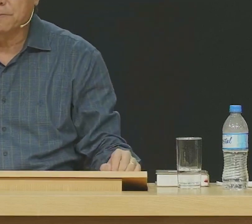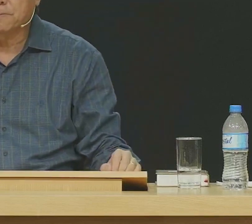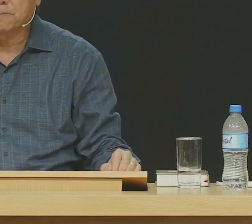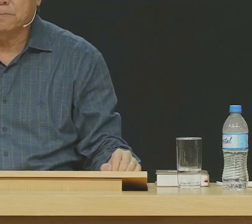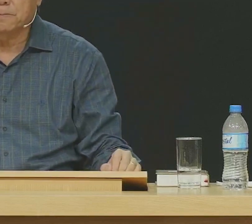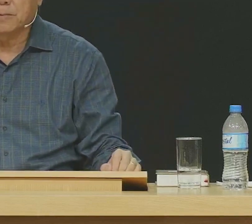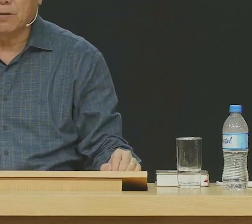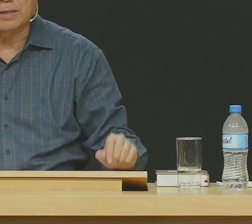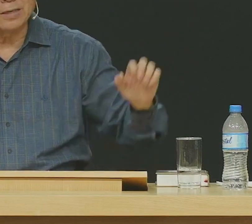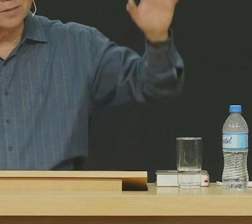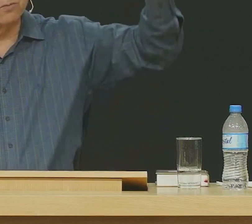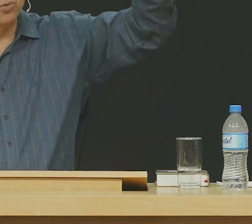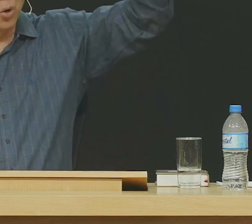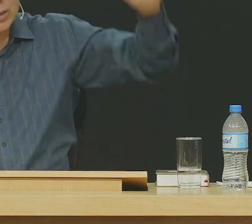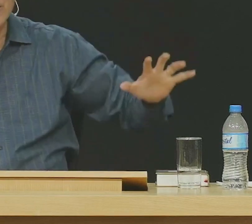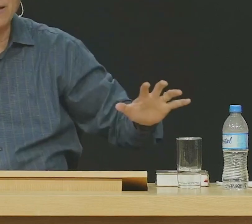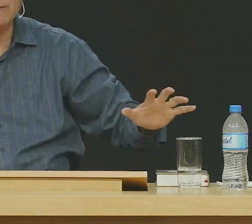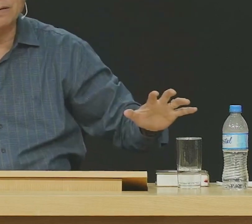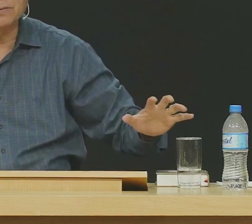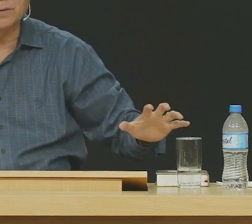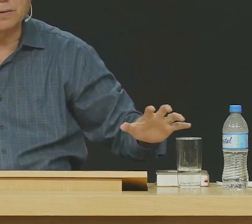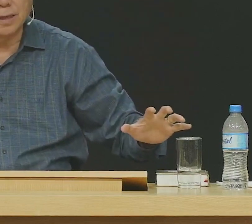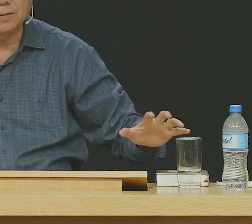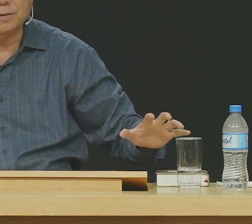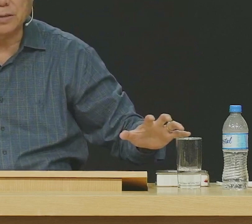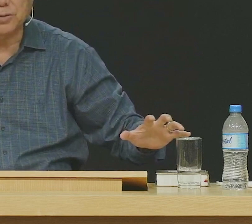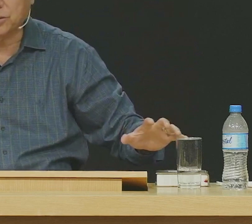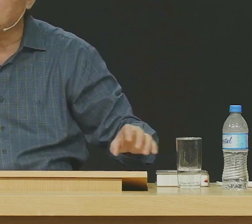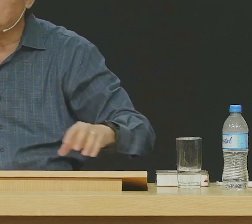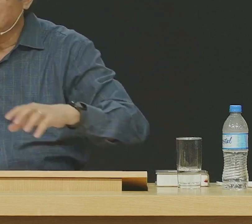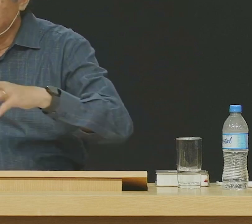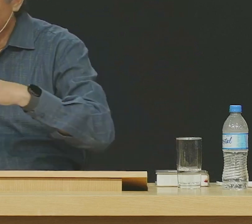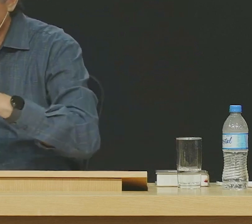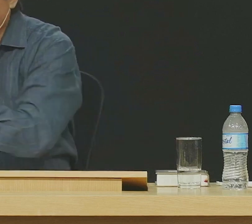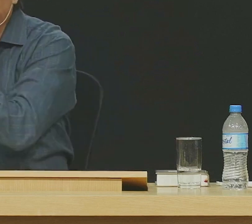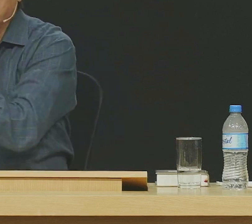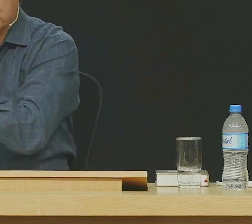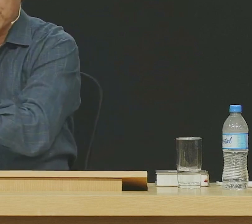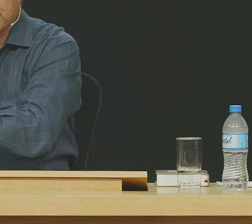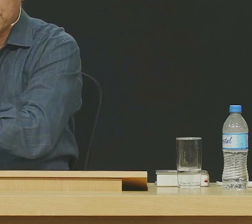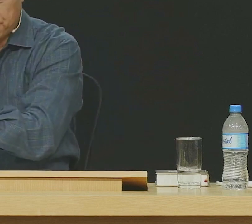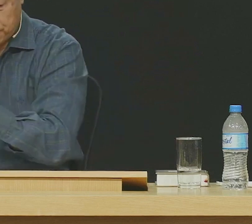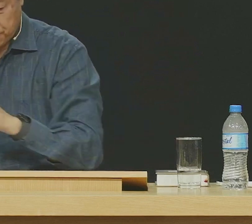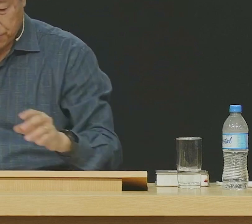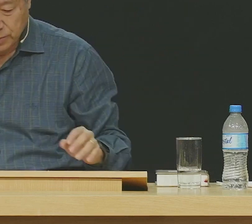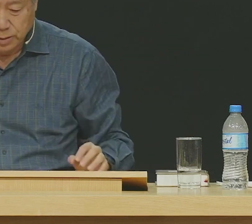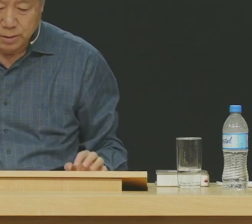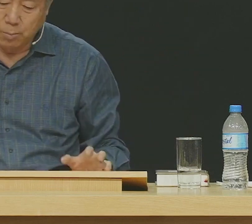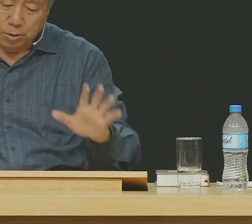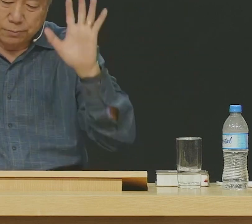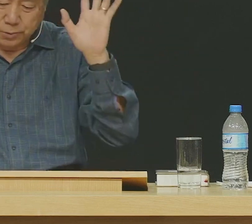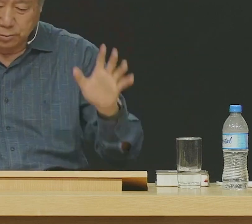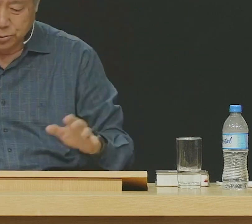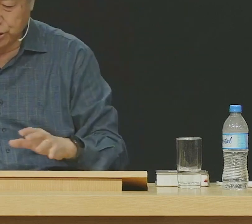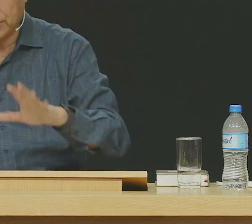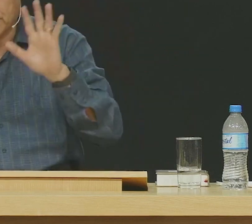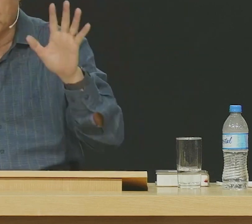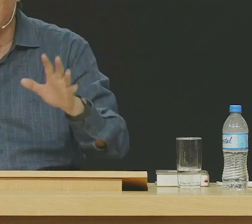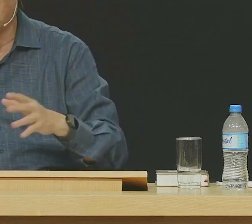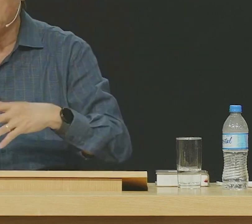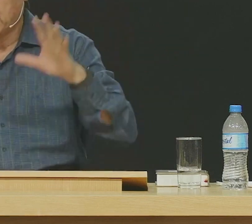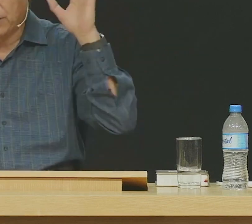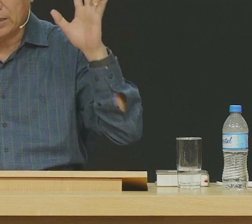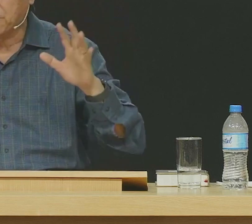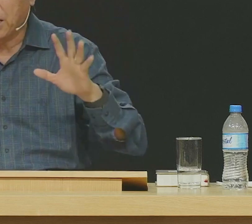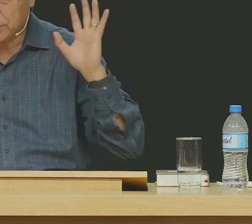você, vai trazer toda a realidade de Deus até você. Tá bom, então chega,